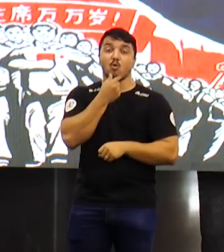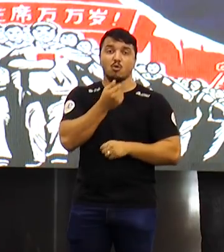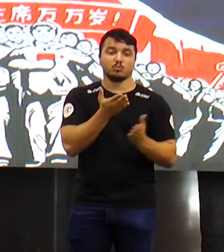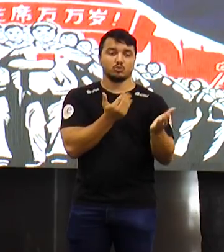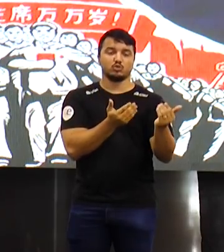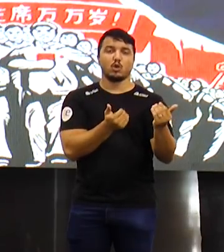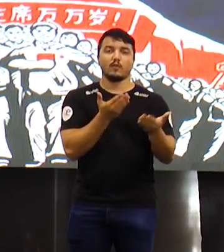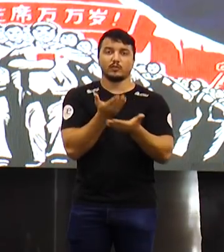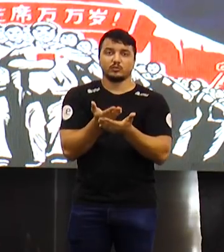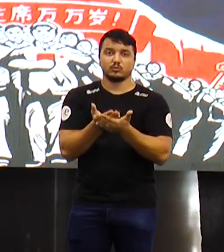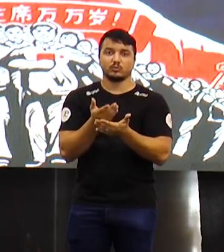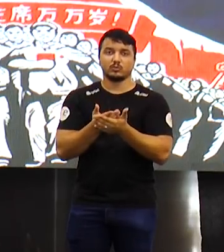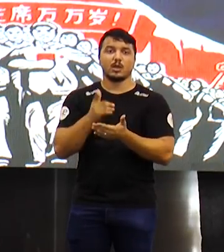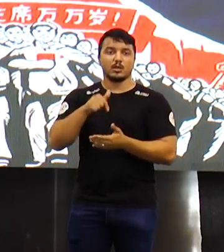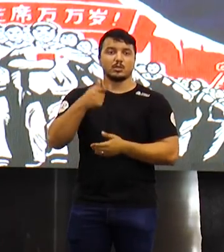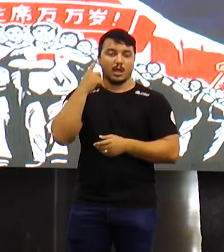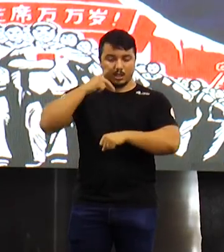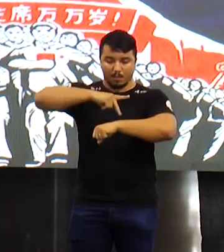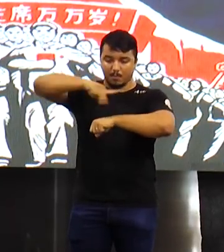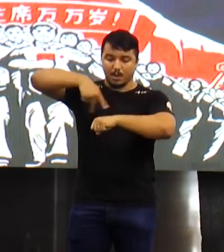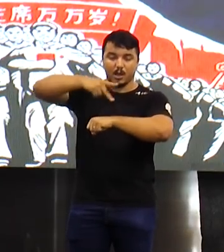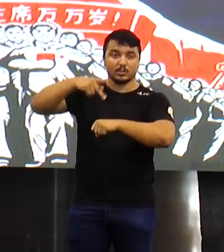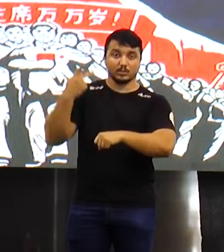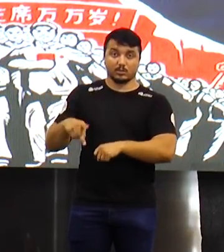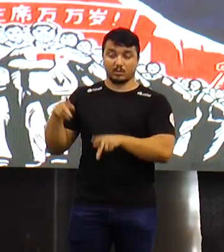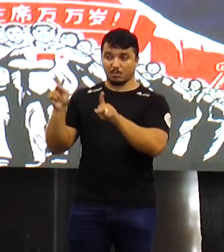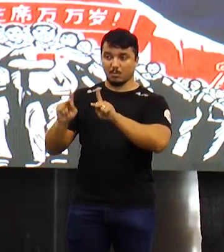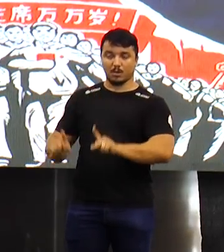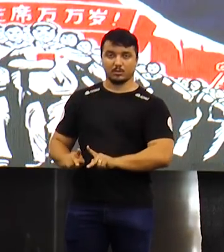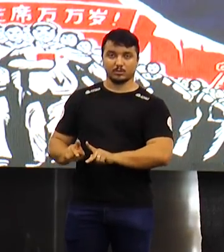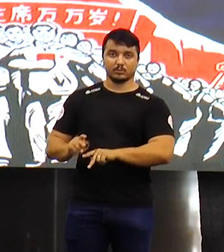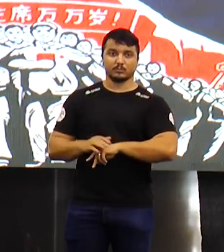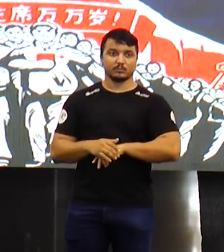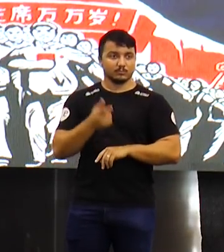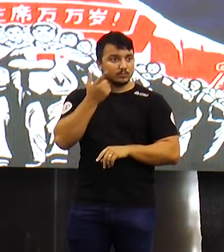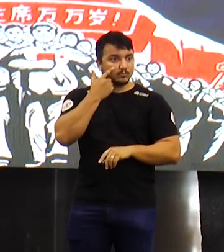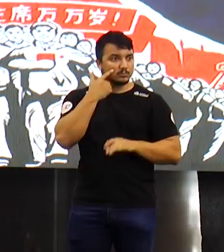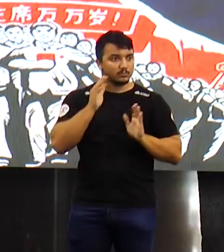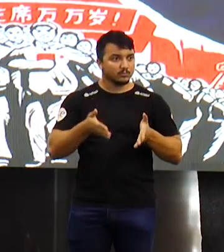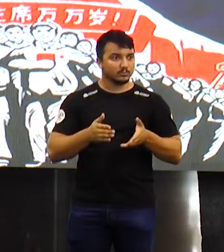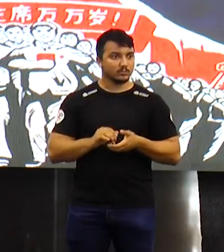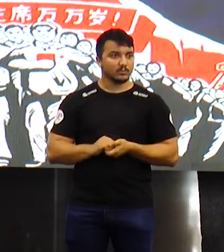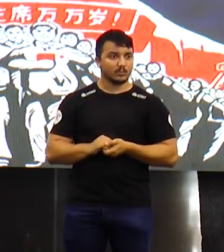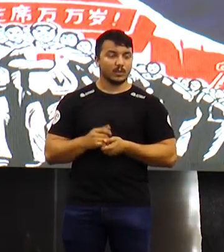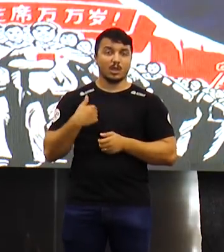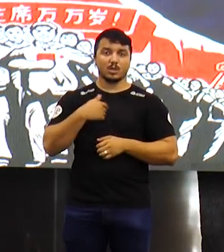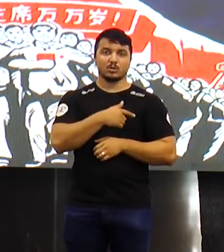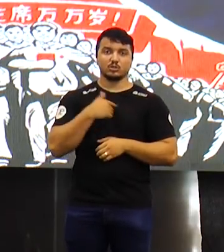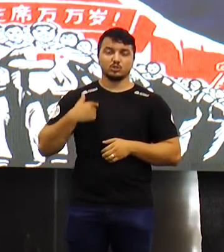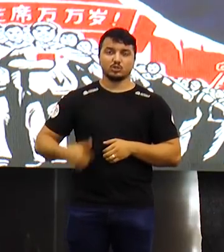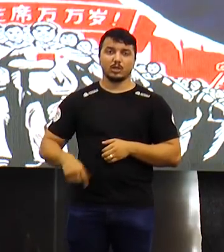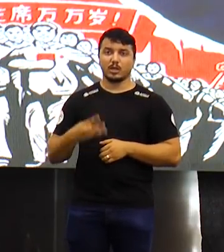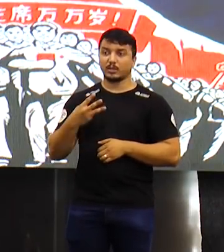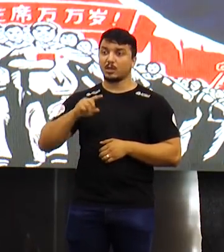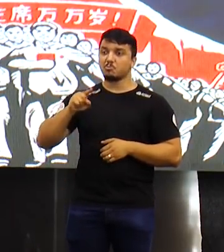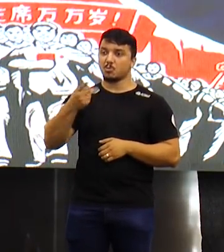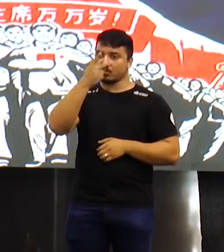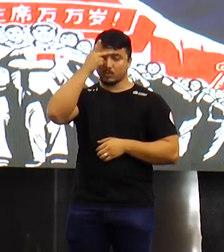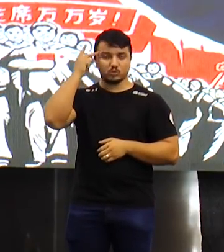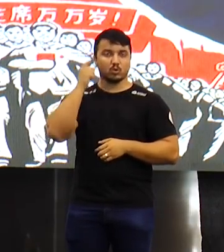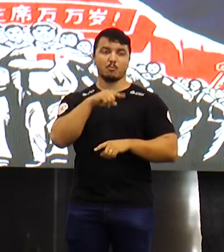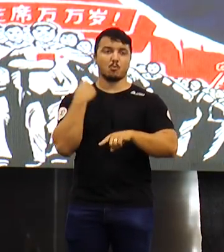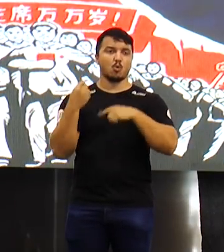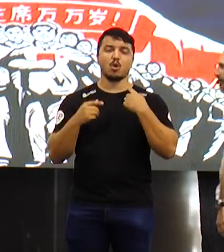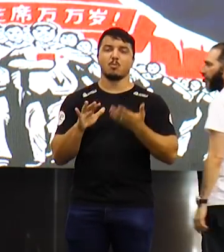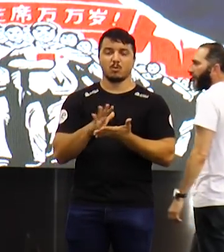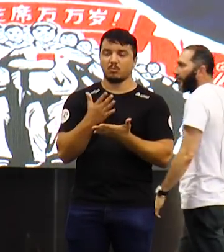jovem estudante na Praça da Paz Celestial. Vocês viram aquilo? Estima-se que 3.000 pessoas teriam perdido a